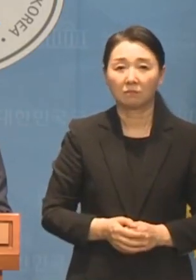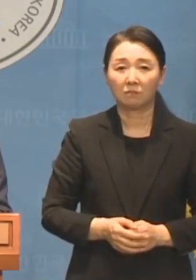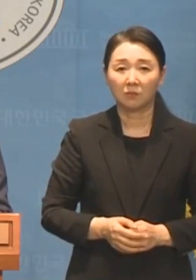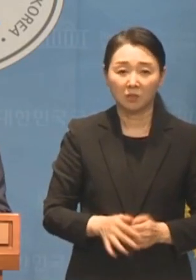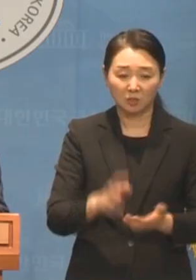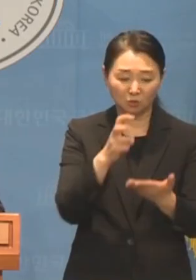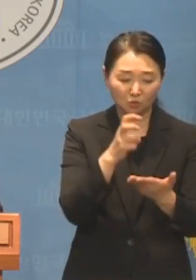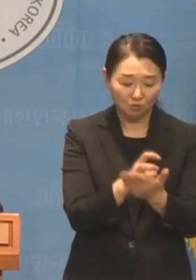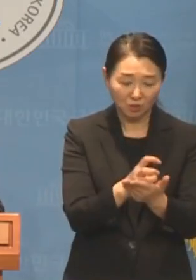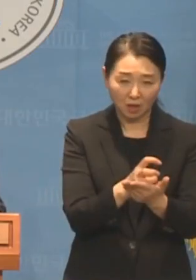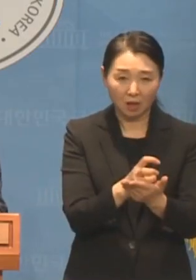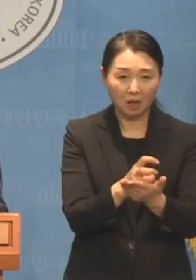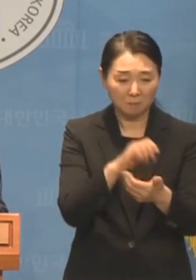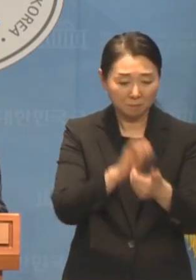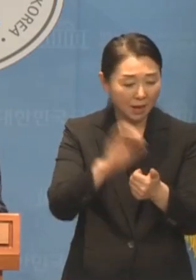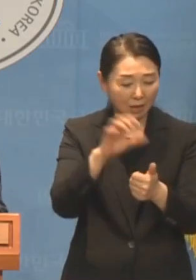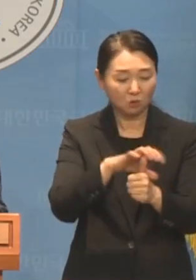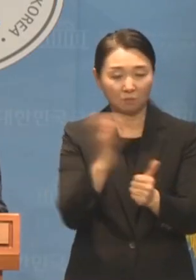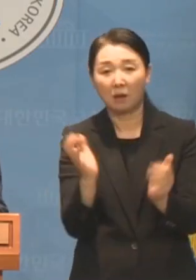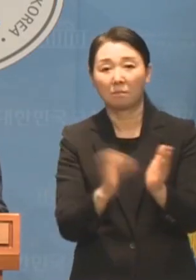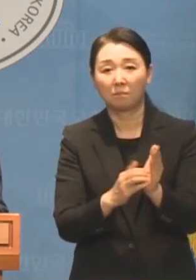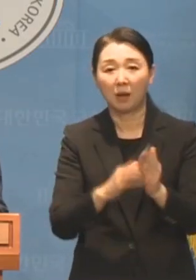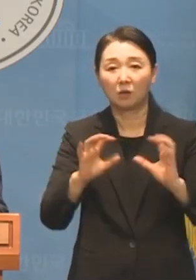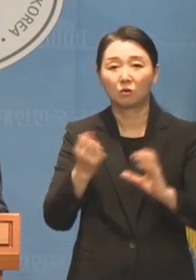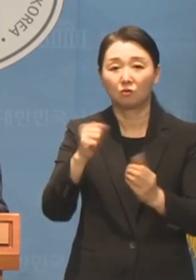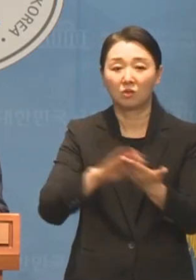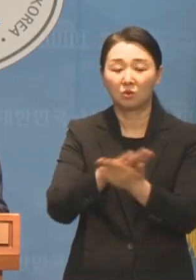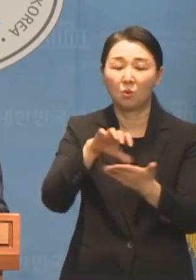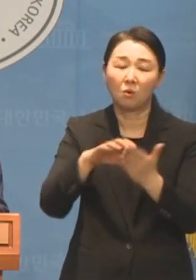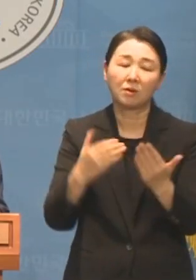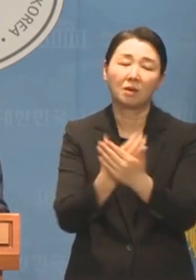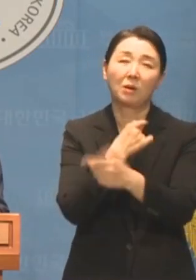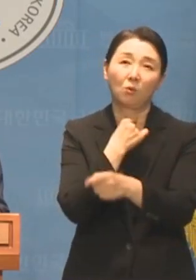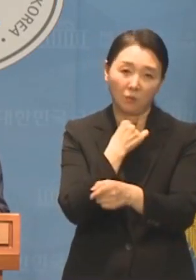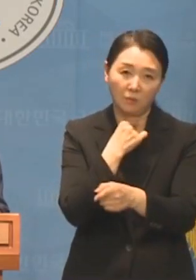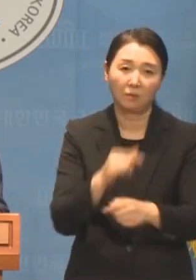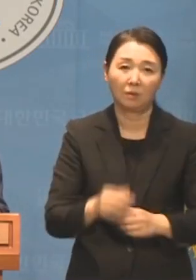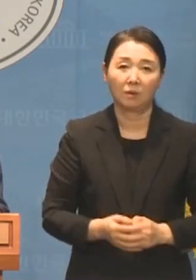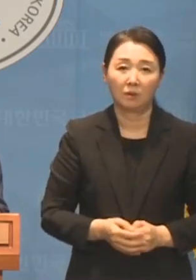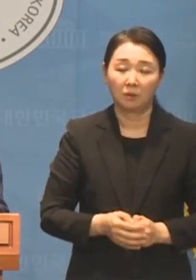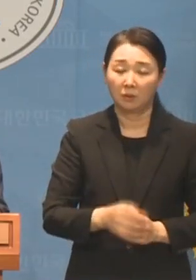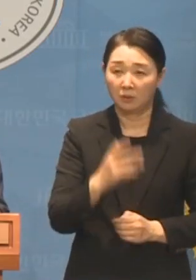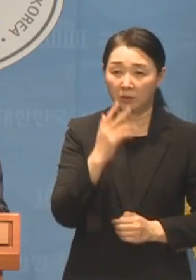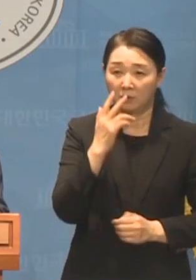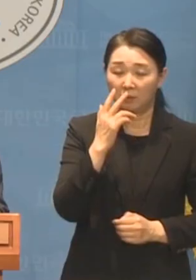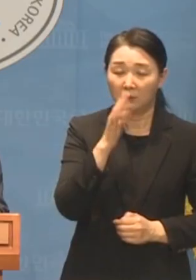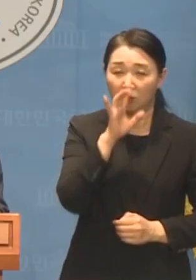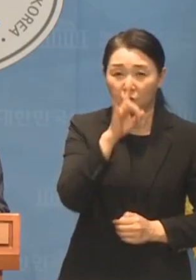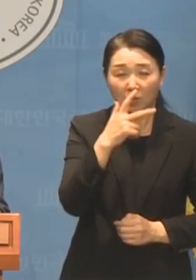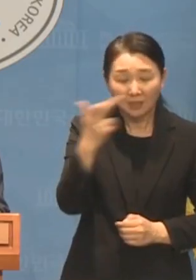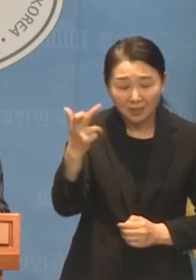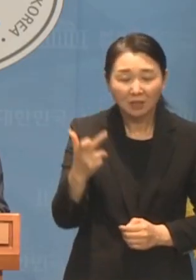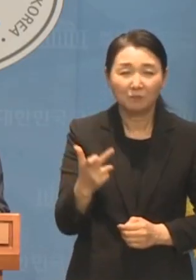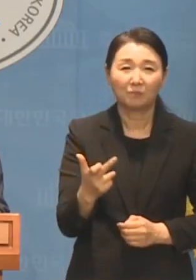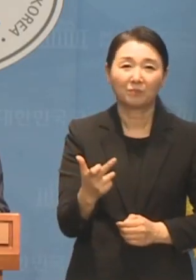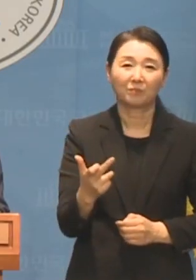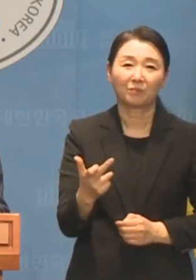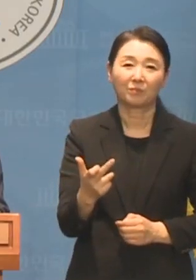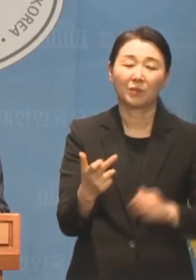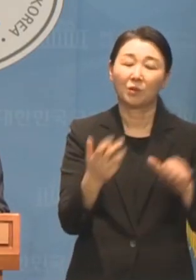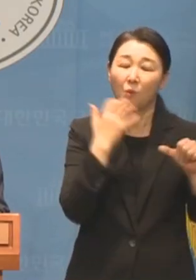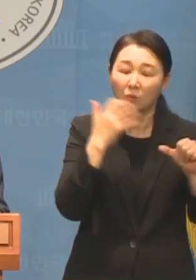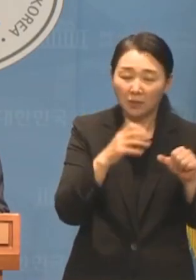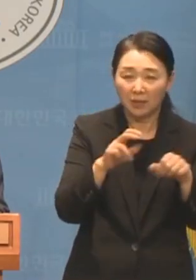규제를 풀고 국립공원을 개발 대상으로 전환하려 하고 있습니다. 설악산 오색 케이블카, 지리산